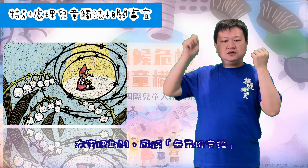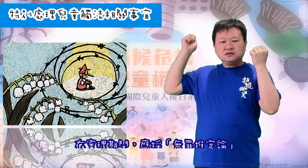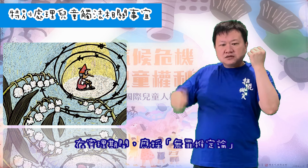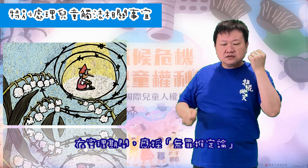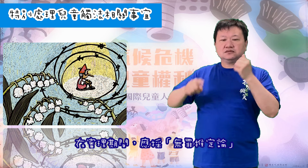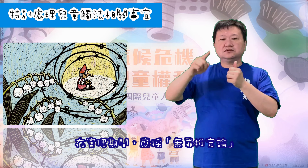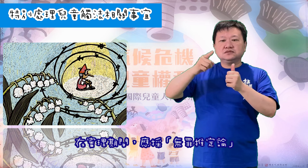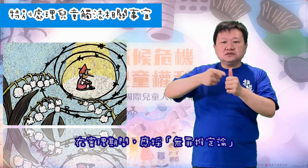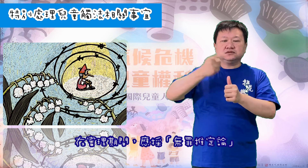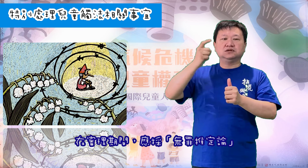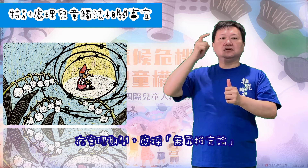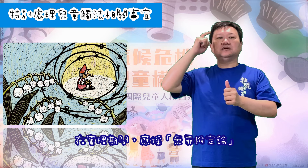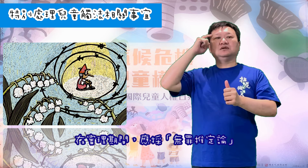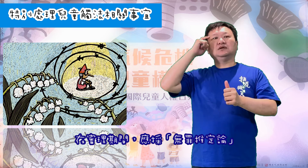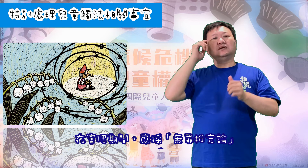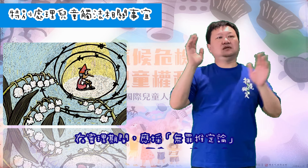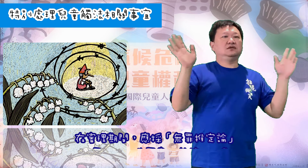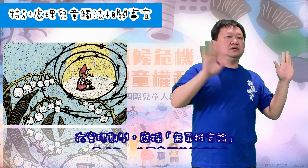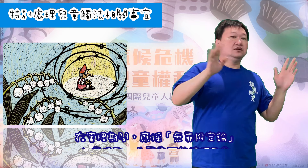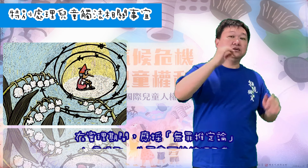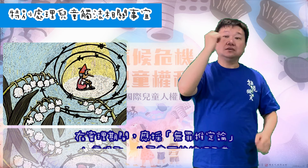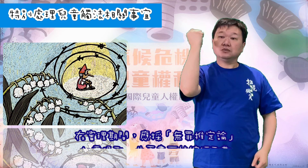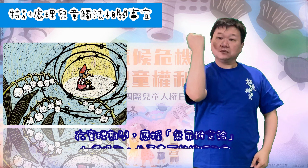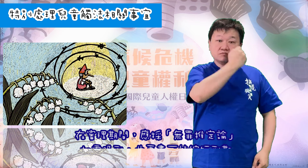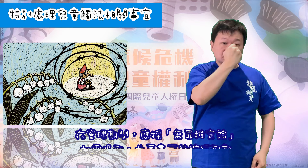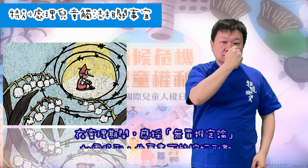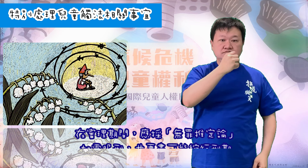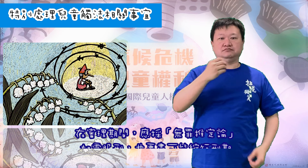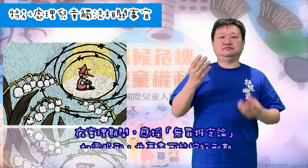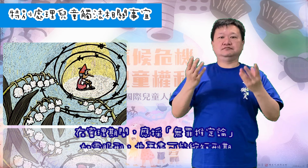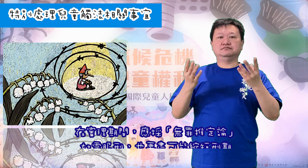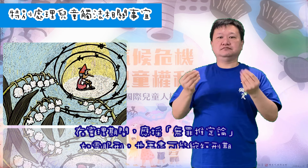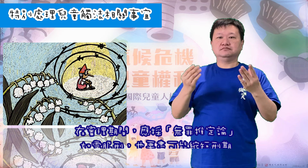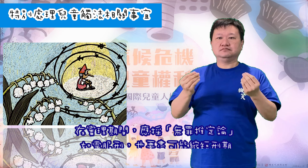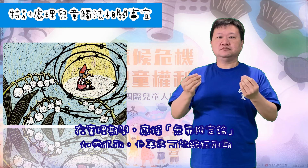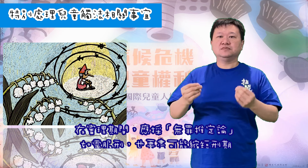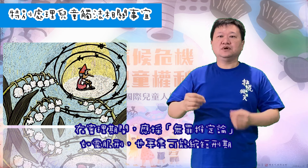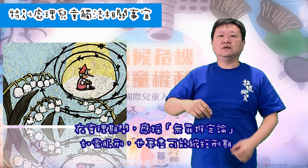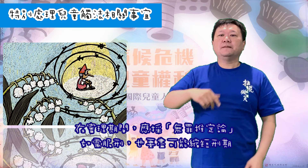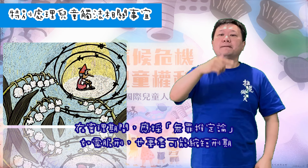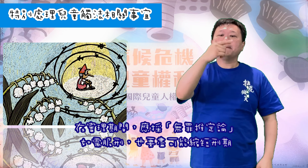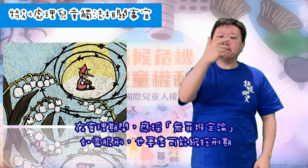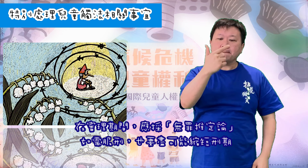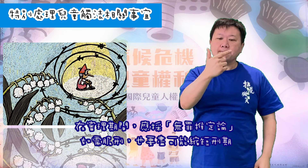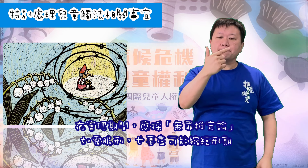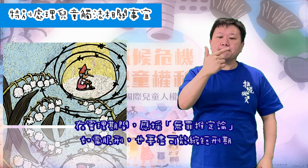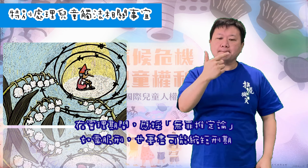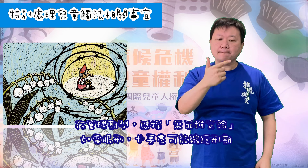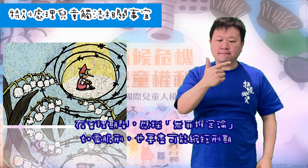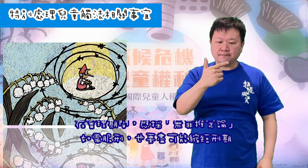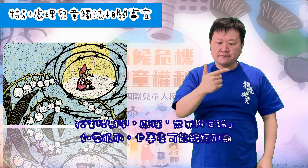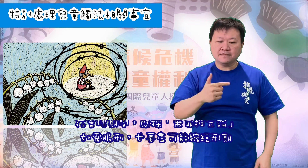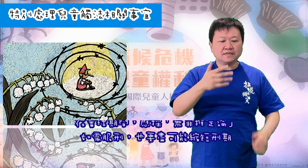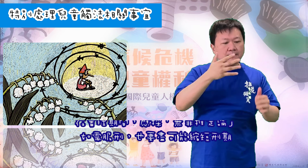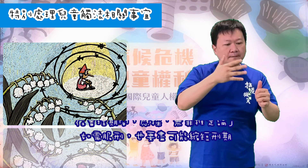应采无罪推定论，如需服刑 也要尽